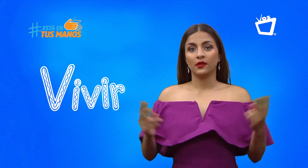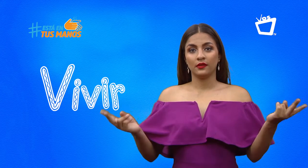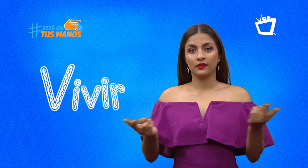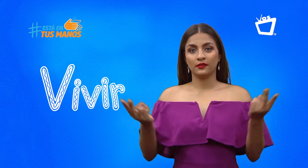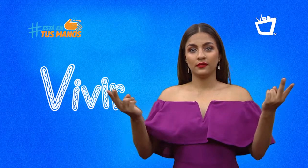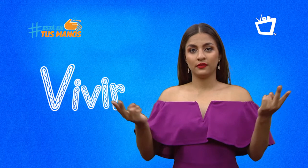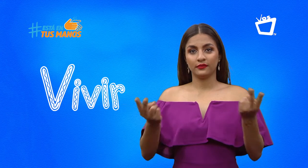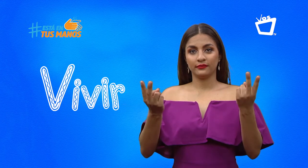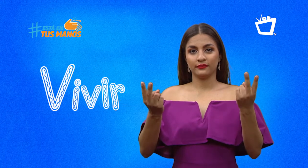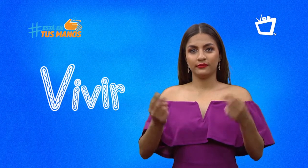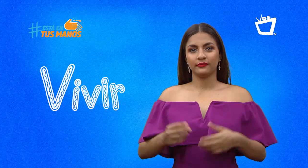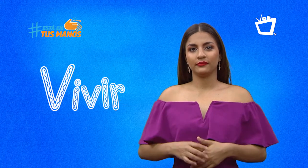vivir